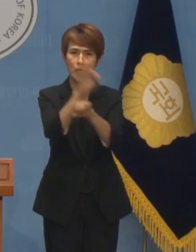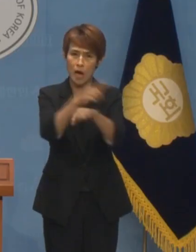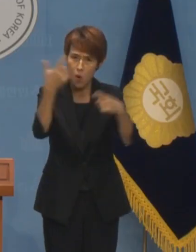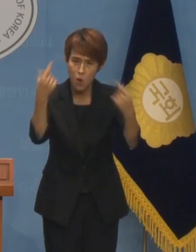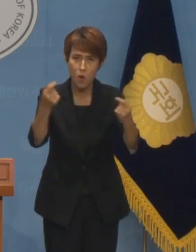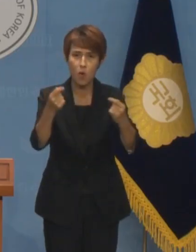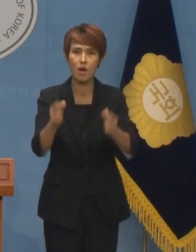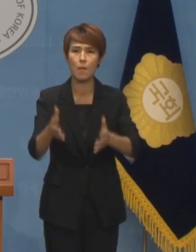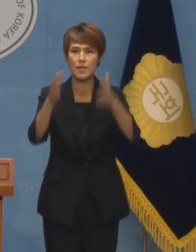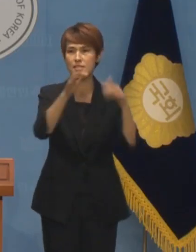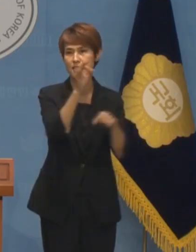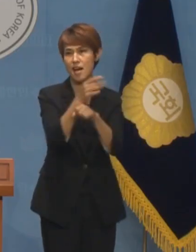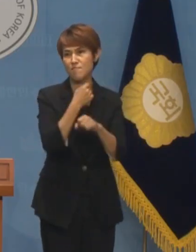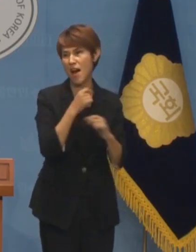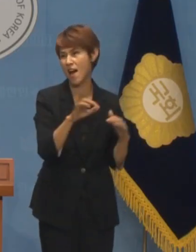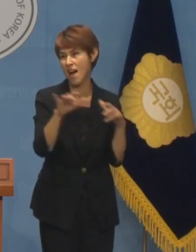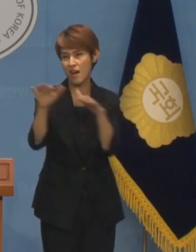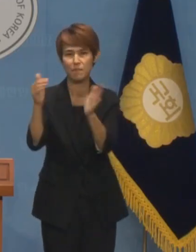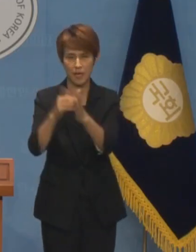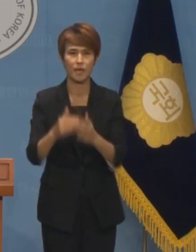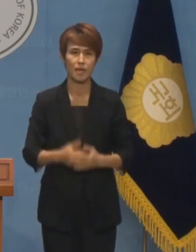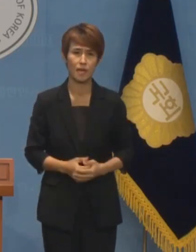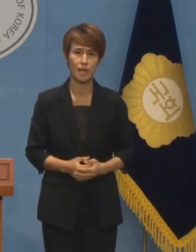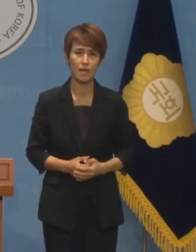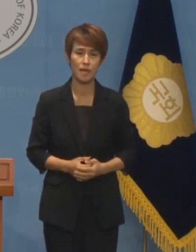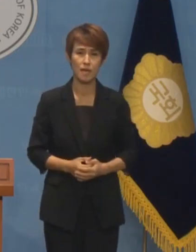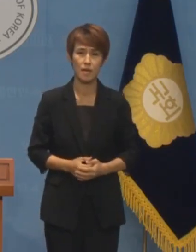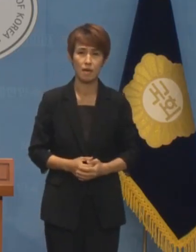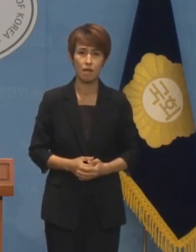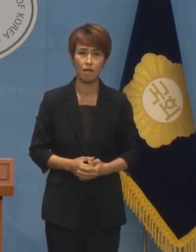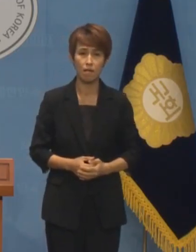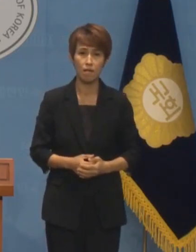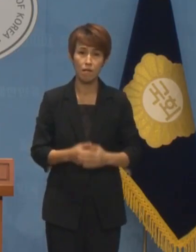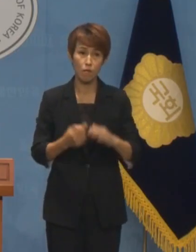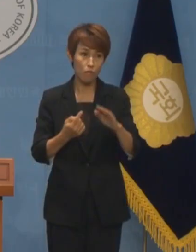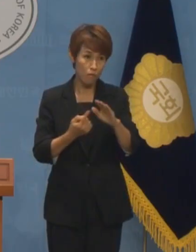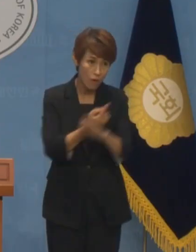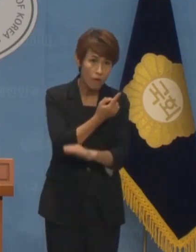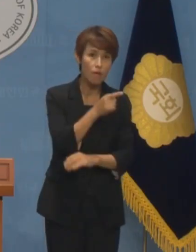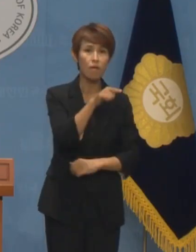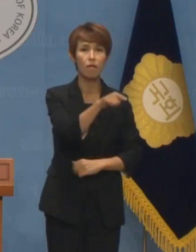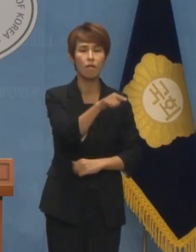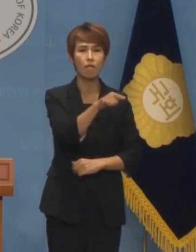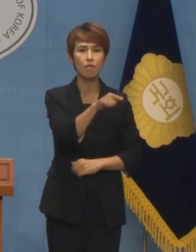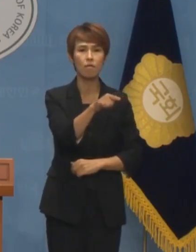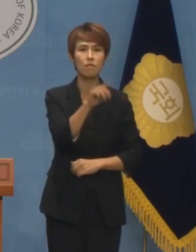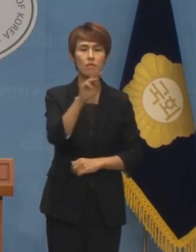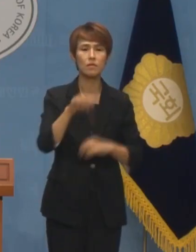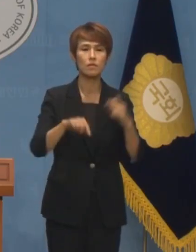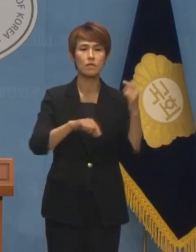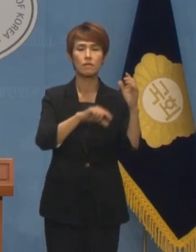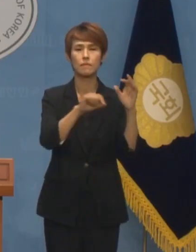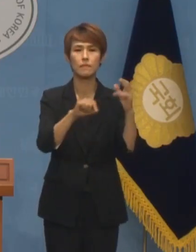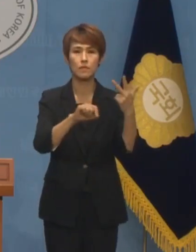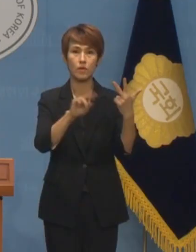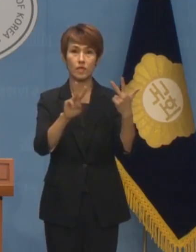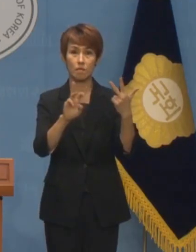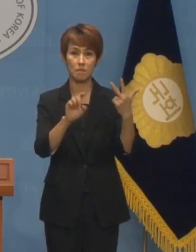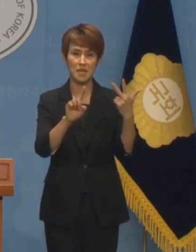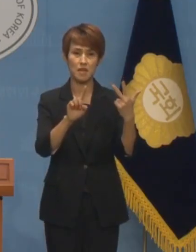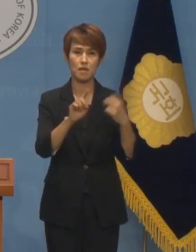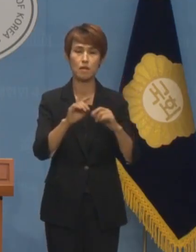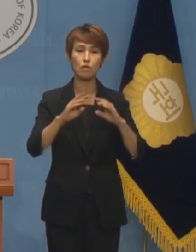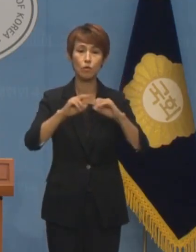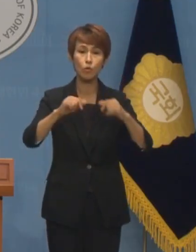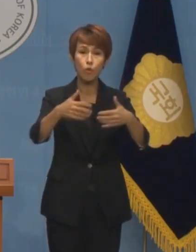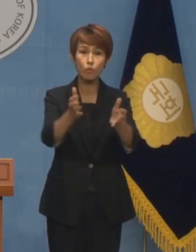일어난 현상입니다. 이 뜨거운 열기와는 정반대로 31일